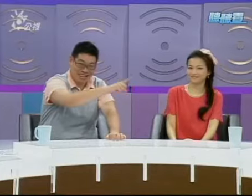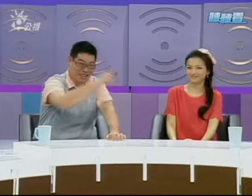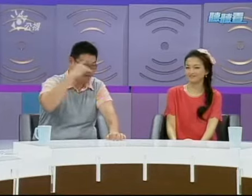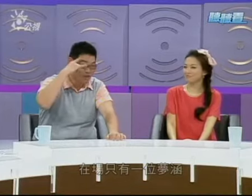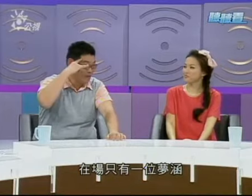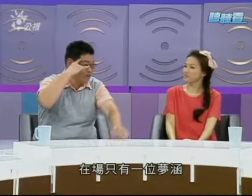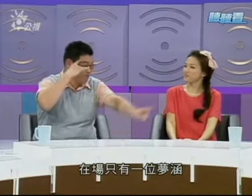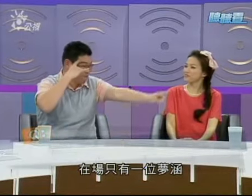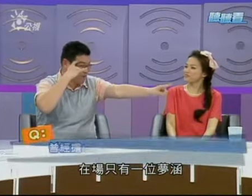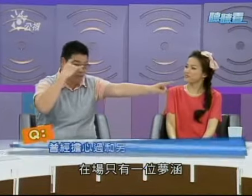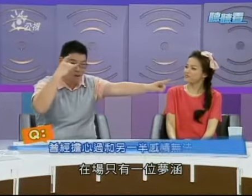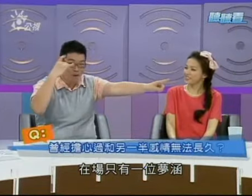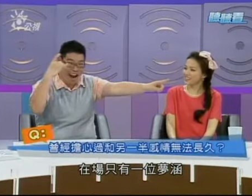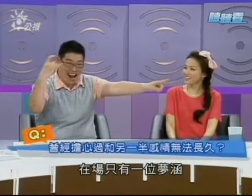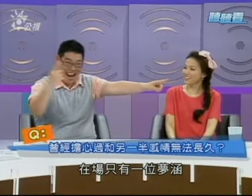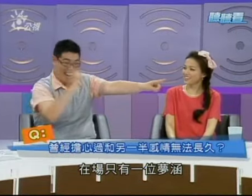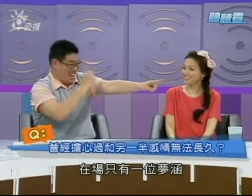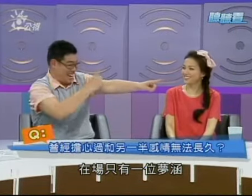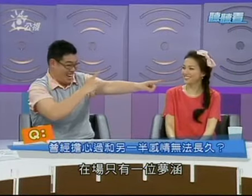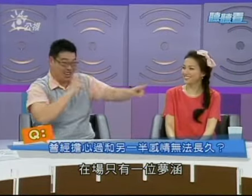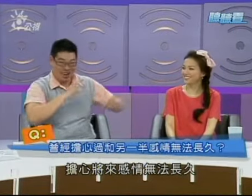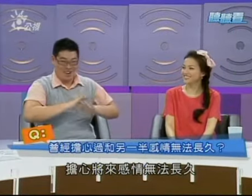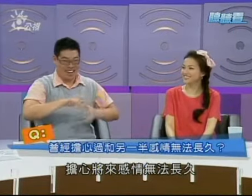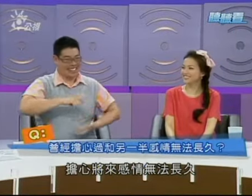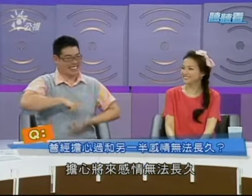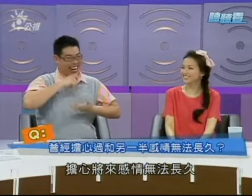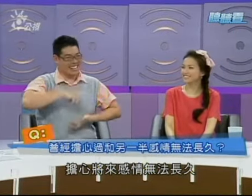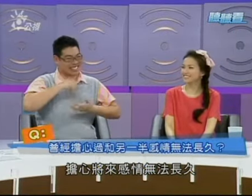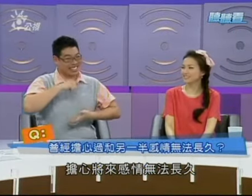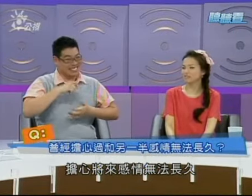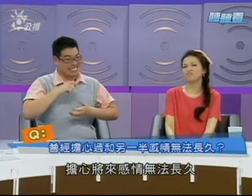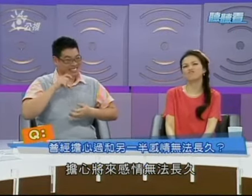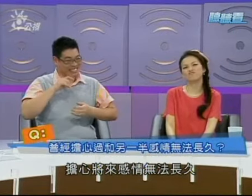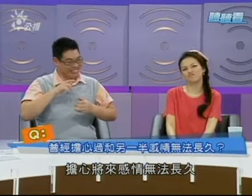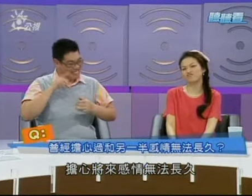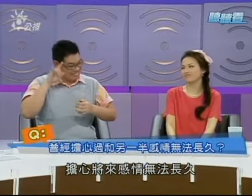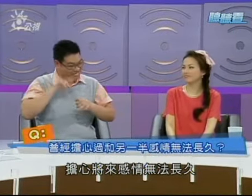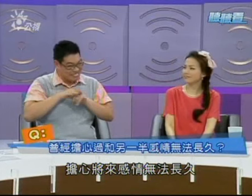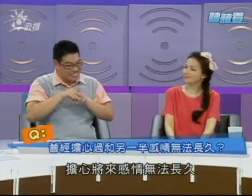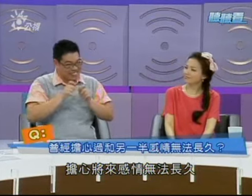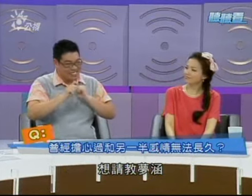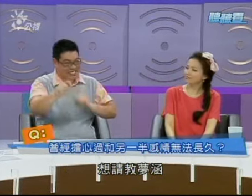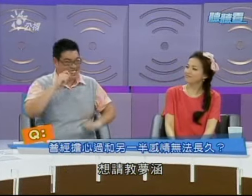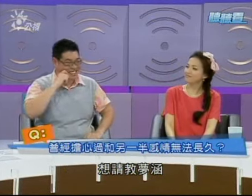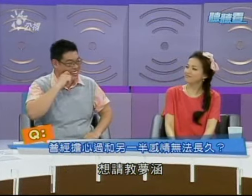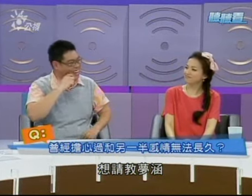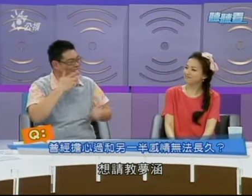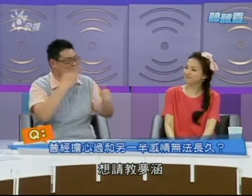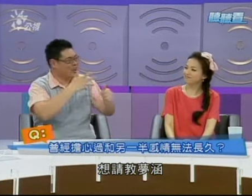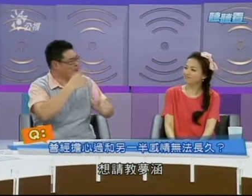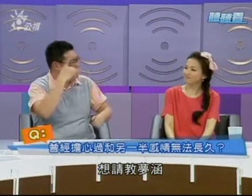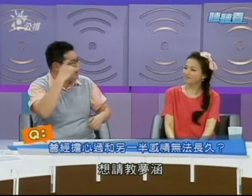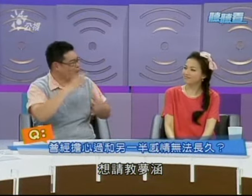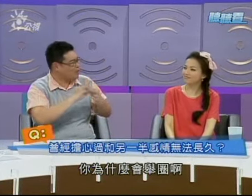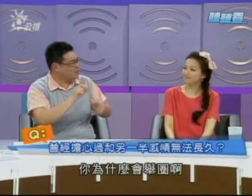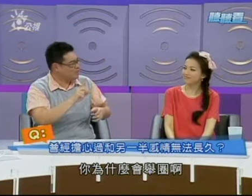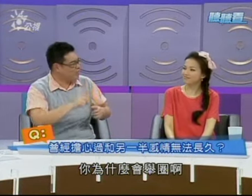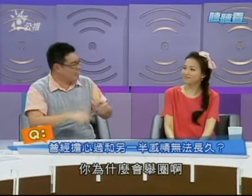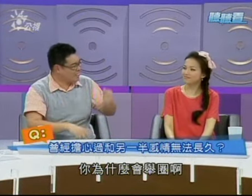在场啊只有一位孟涵担心将来感情无法长久想请教孟涵你为什么会